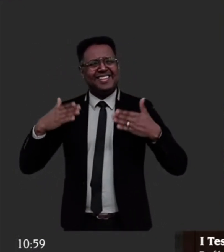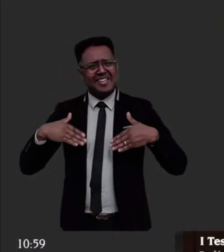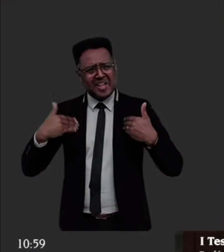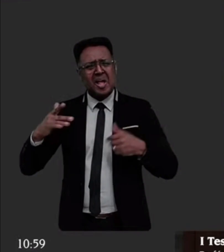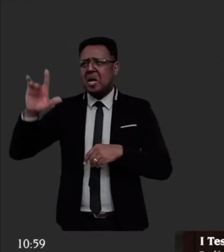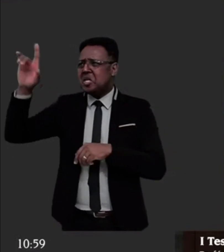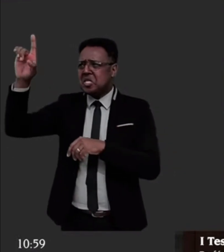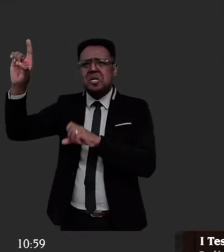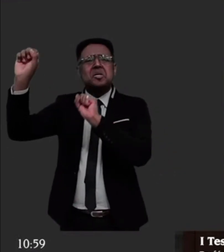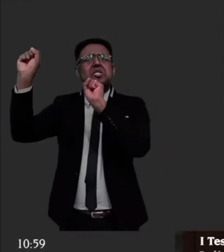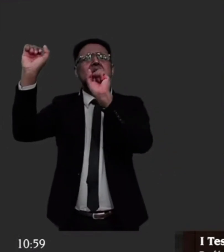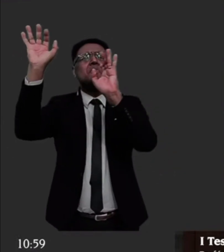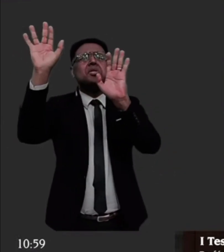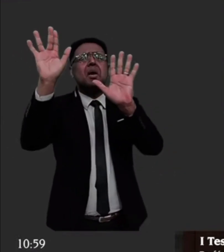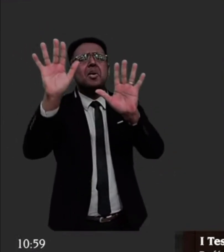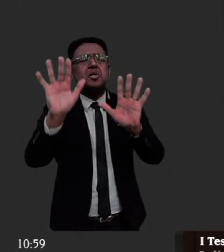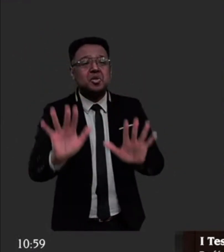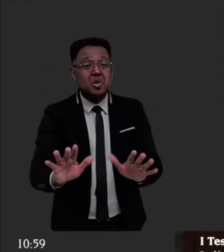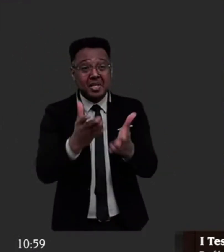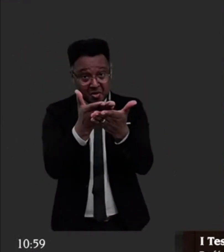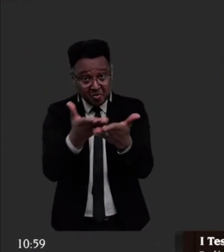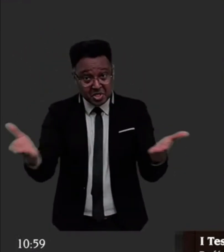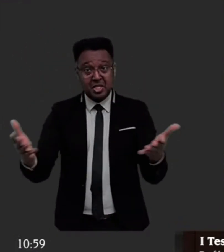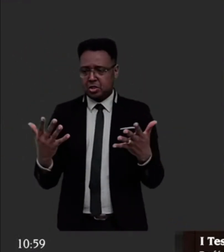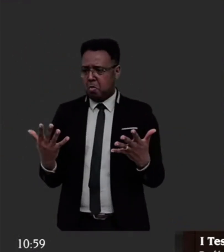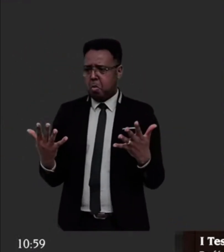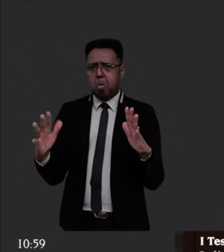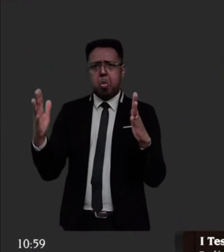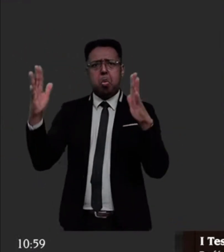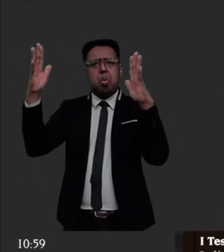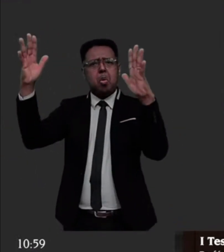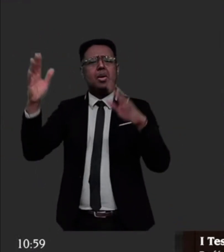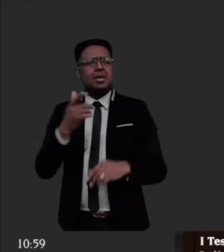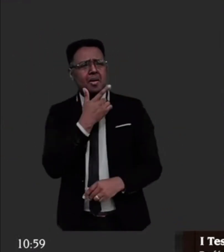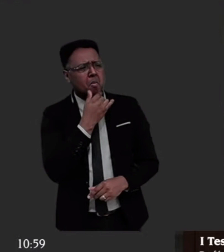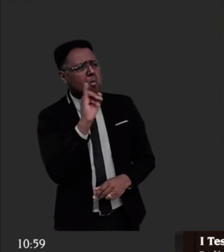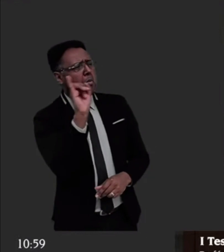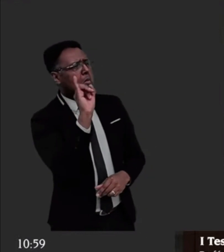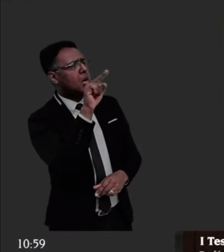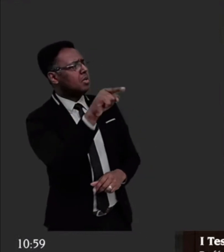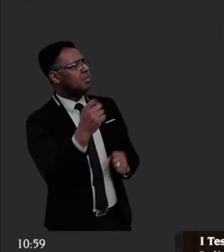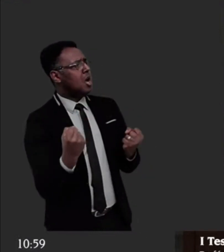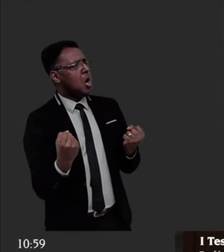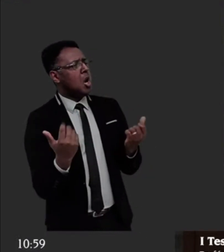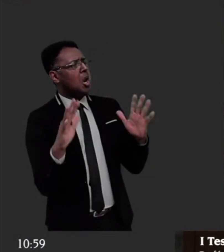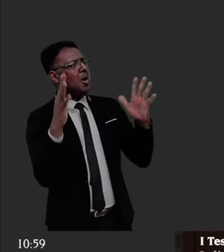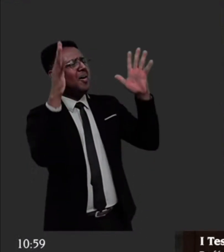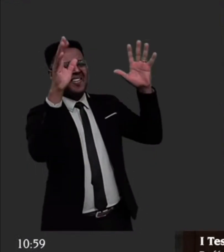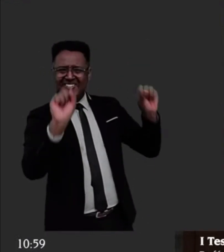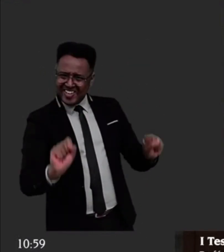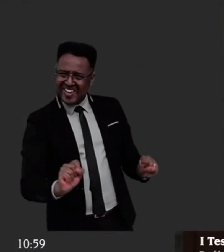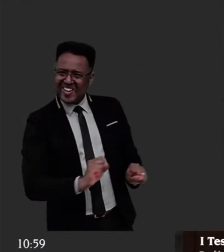vos abençoe por isso. Então vocês estão sendo louvados, irmãos, irmãos dando glória aí toda hora, glória, glória.